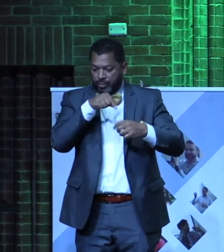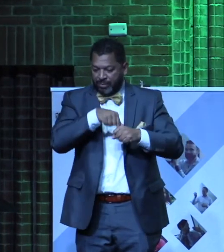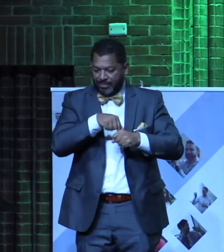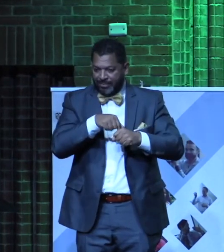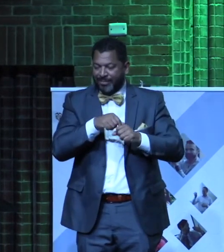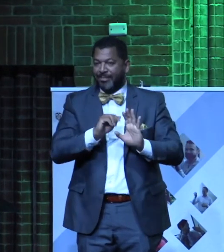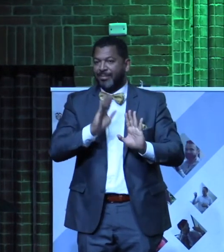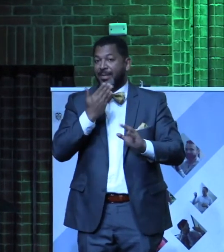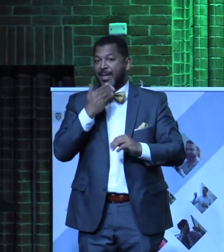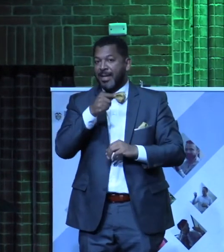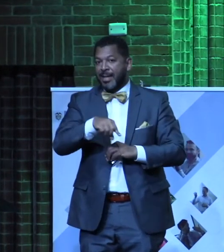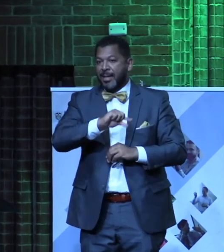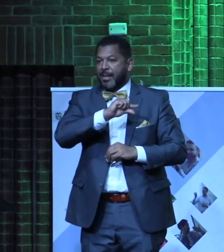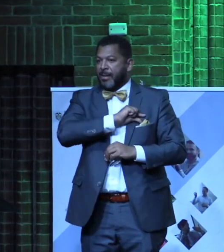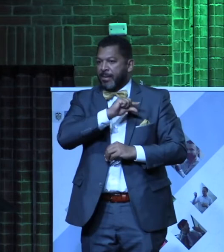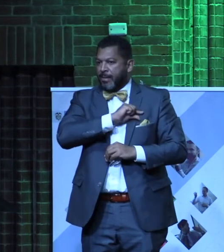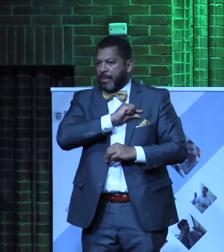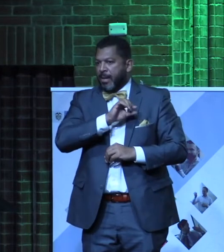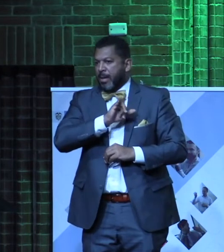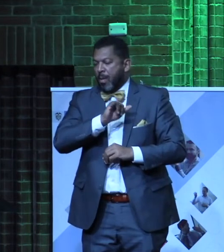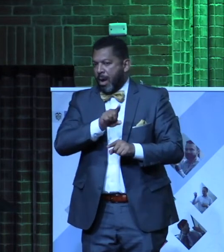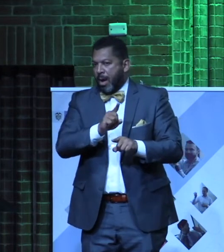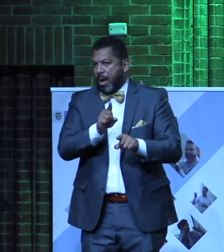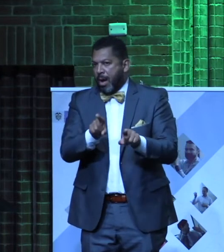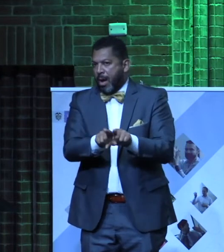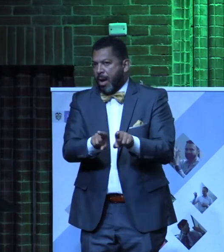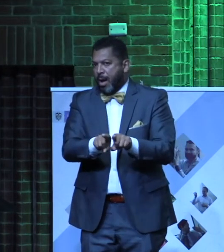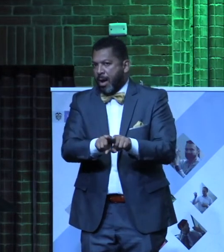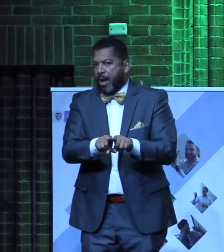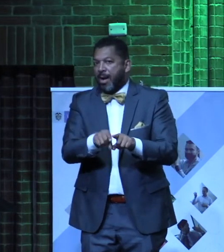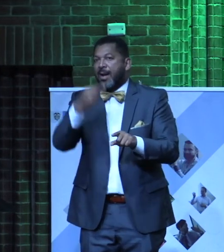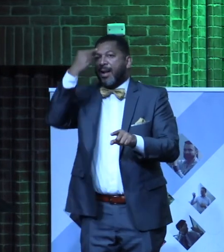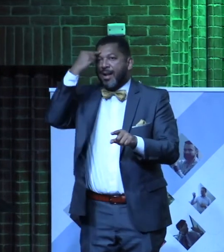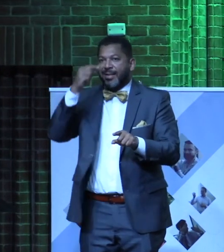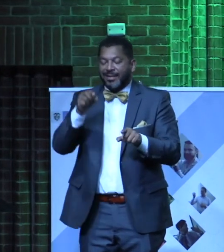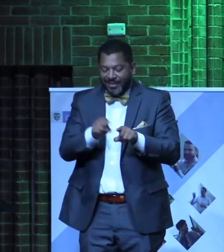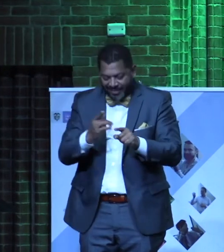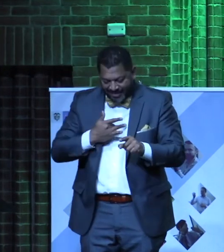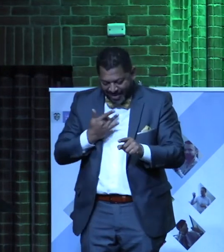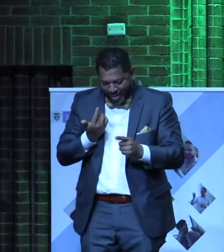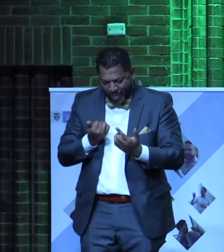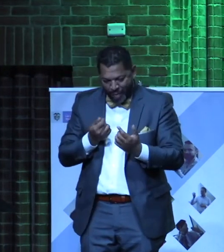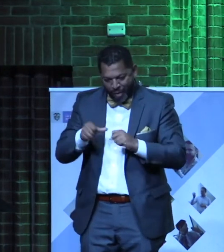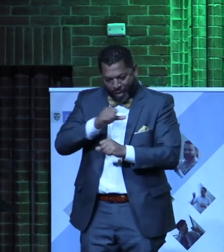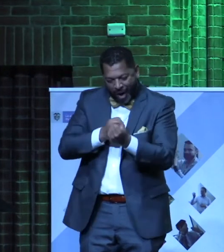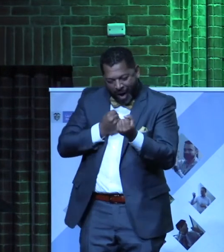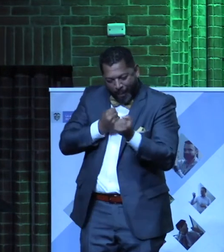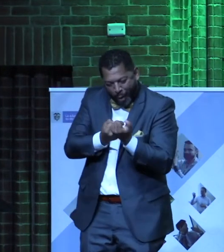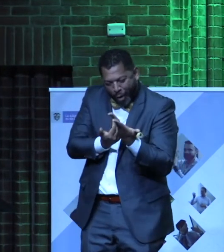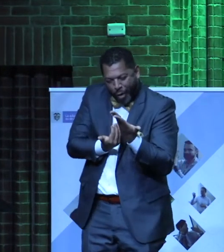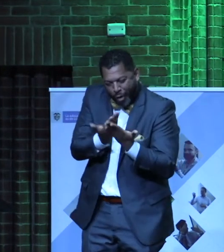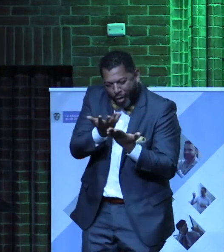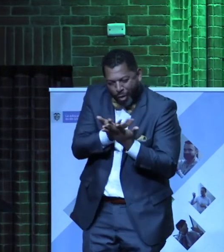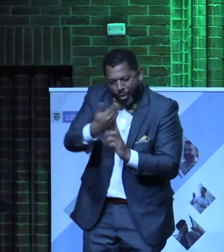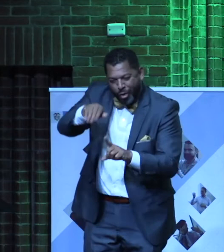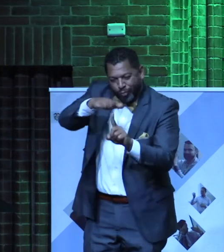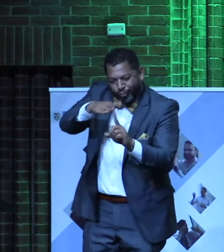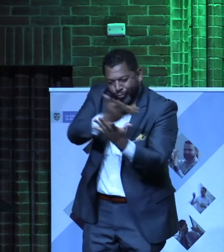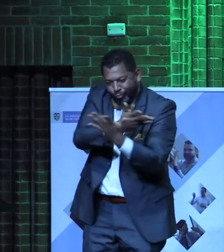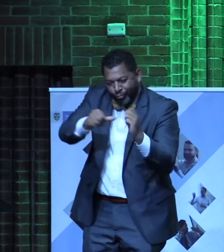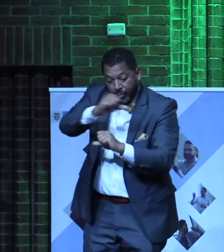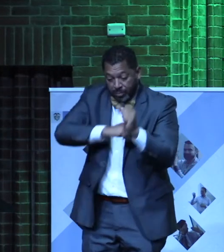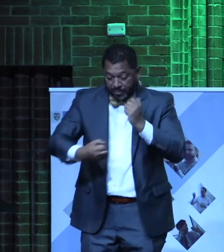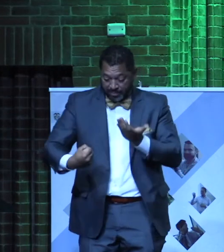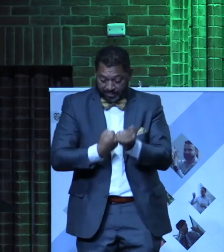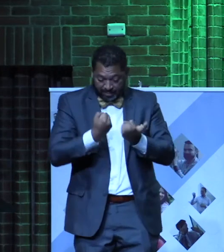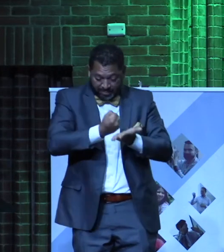INSOR ha sido casi que como un consentido, y somos consentidos mutuos, porque cada vez que la Dirección de Primera